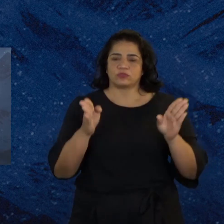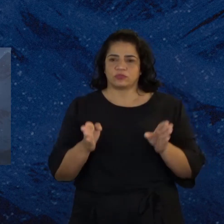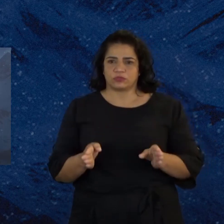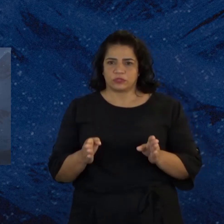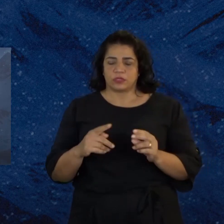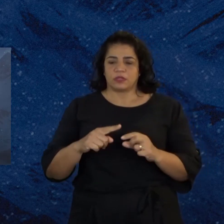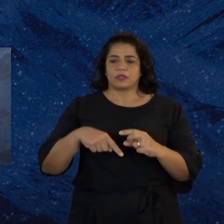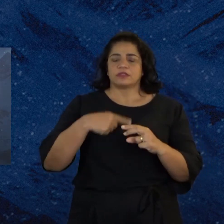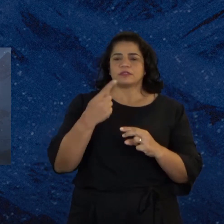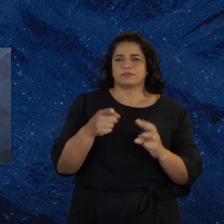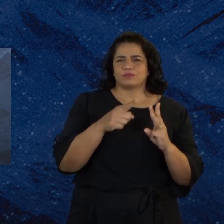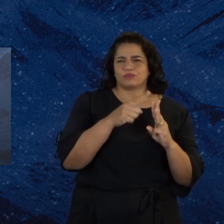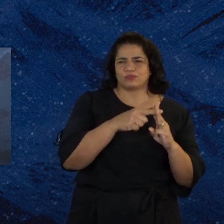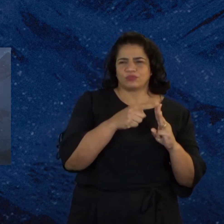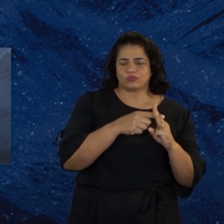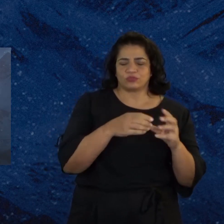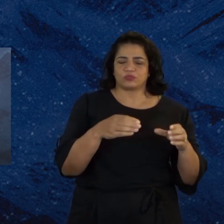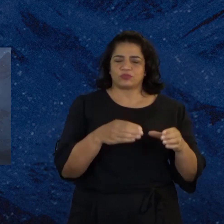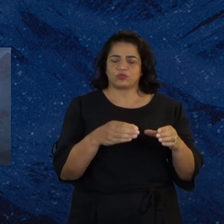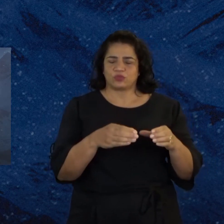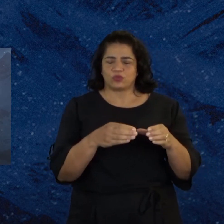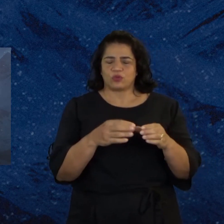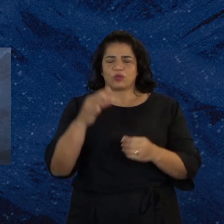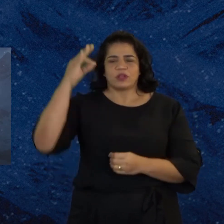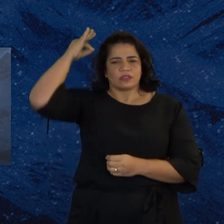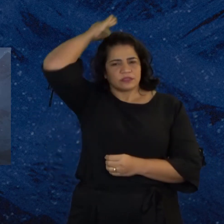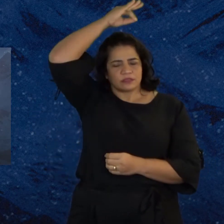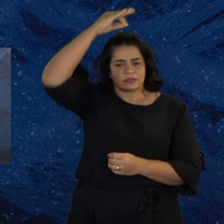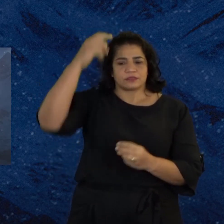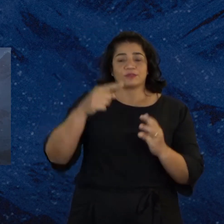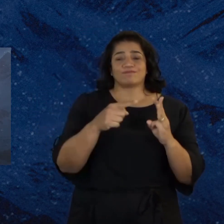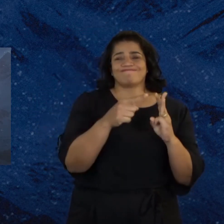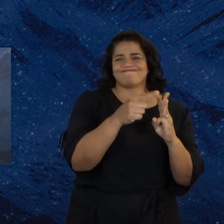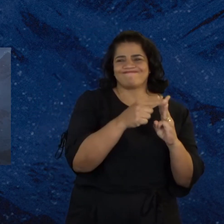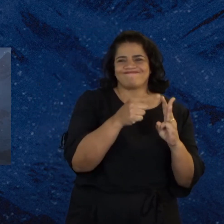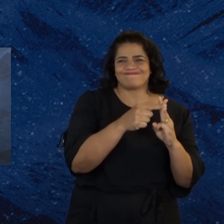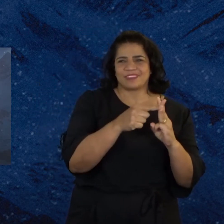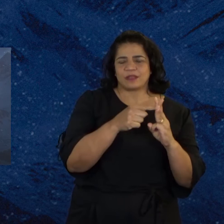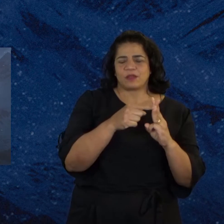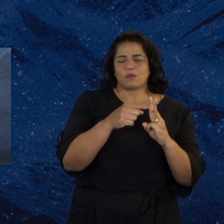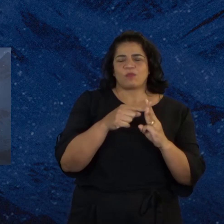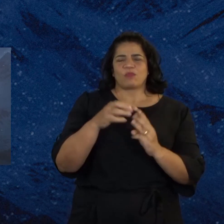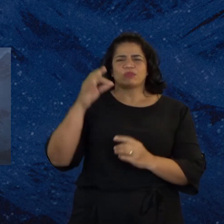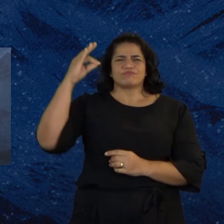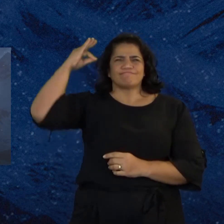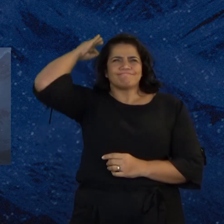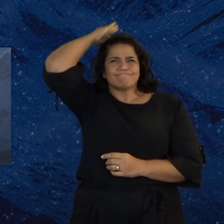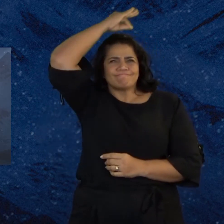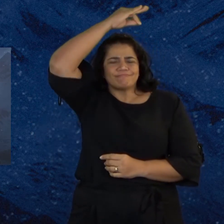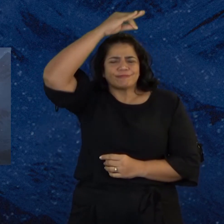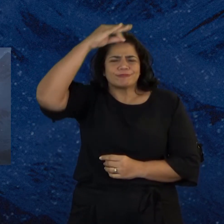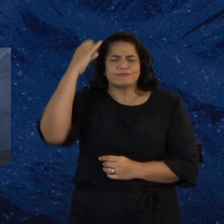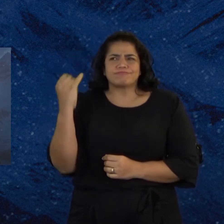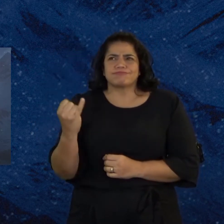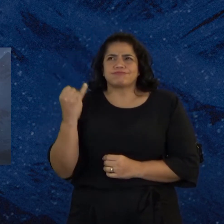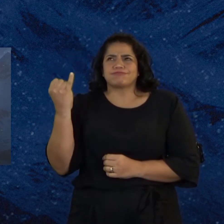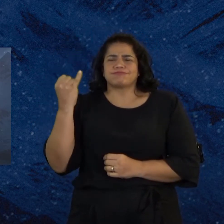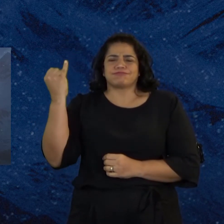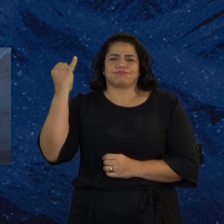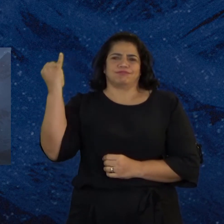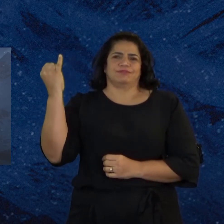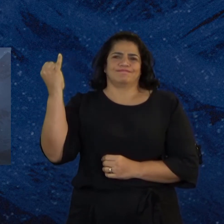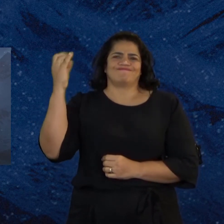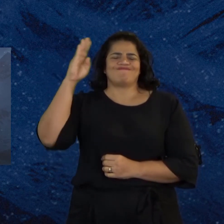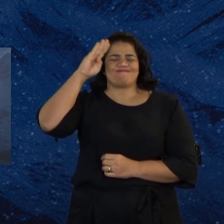Santos. E hoje, na nossa experiência, o Santo dos Santos está no nosso espírito, onde nós temos a presença de Deus, onde nós